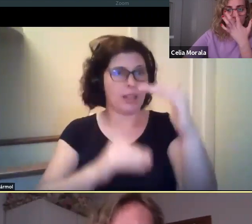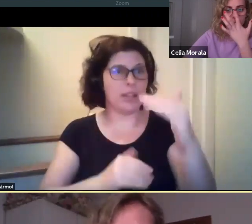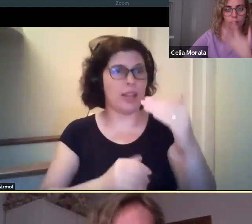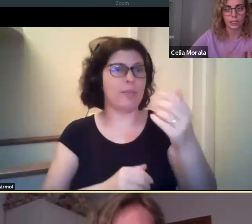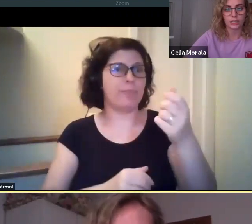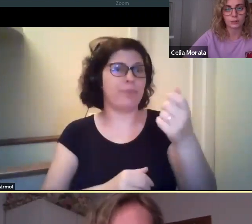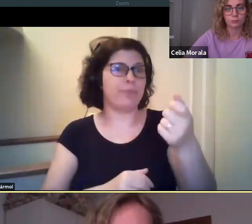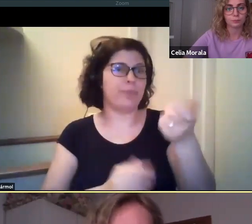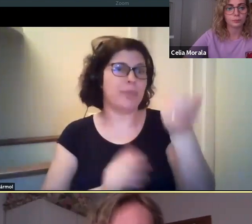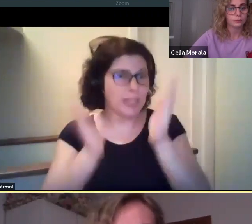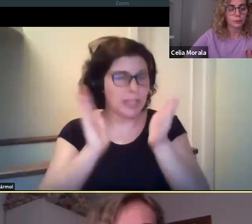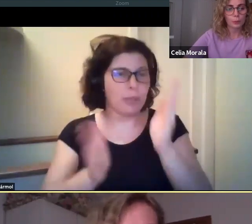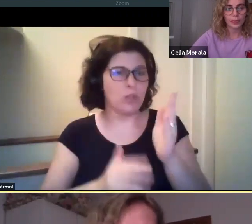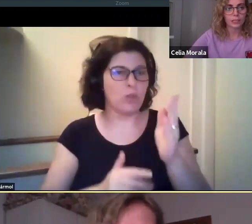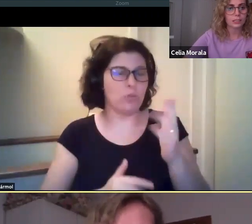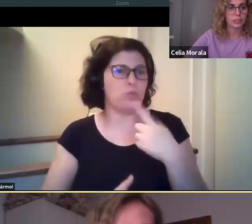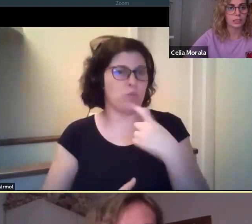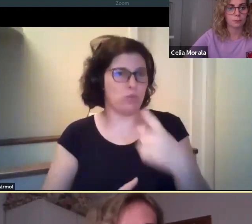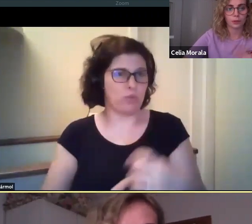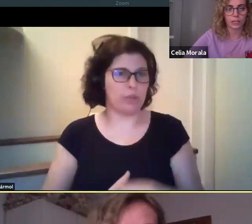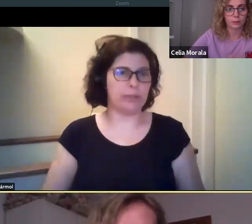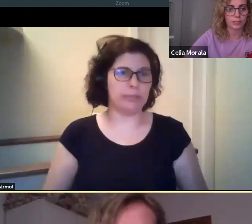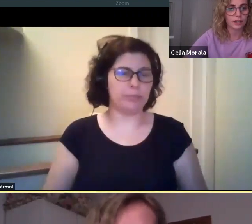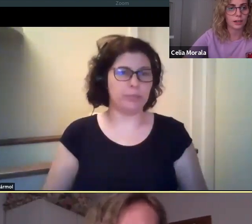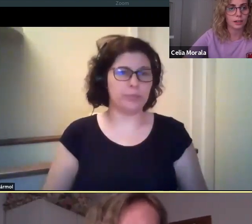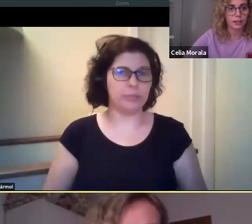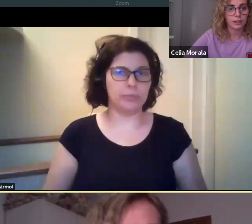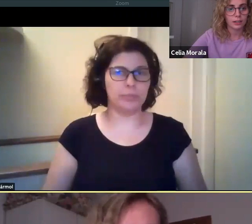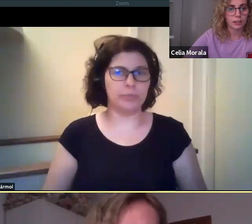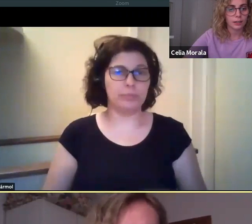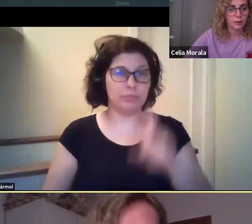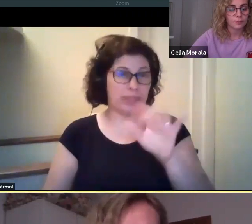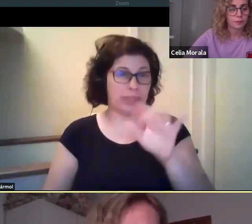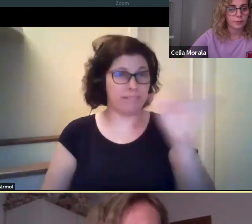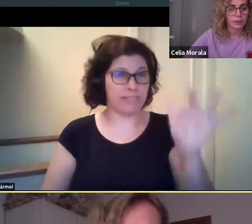estas patologías. Si pudieras pasar.